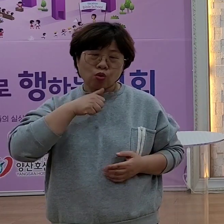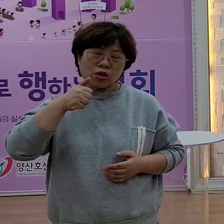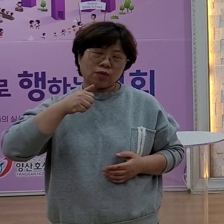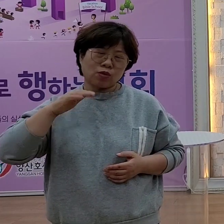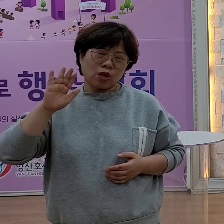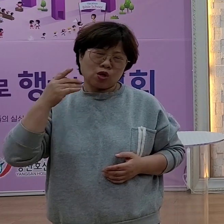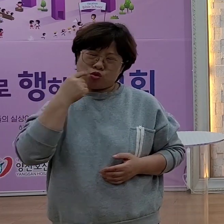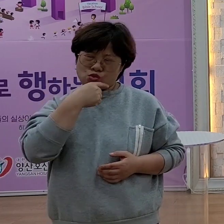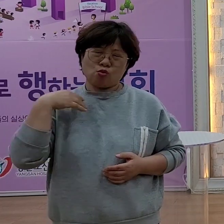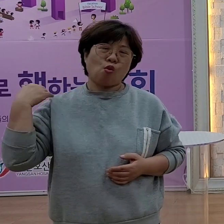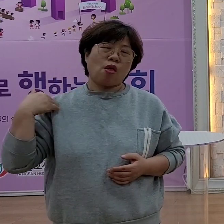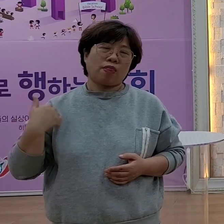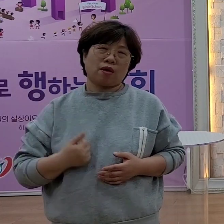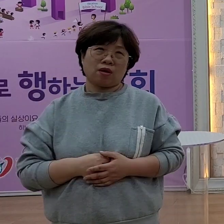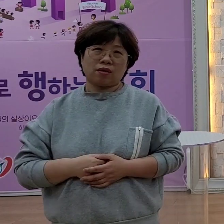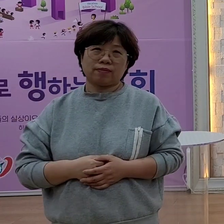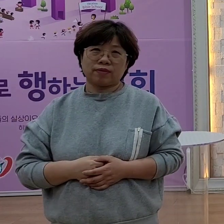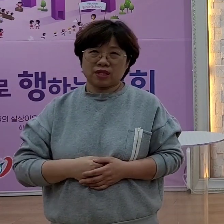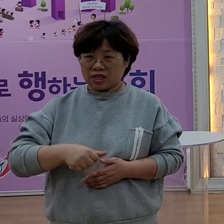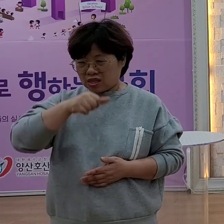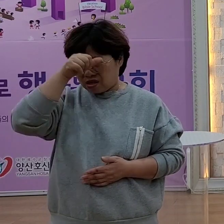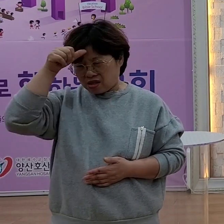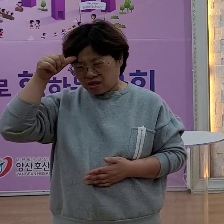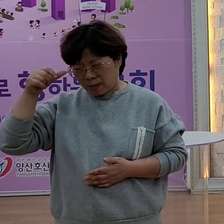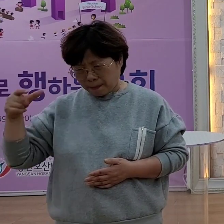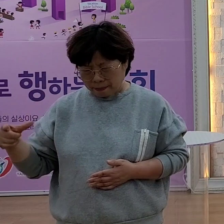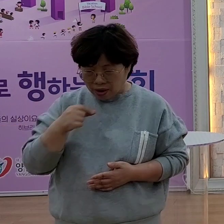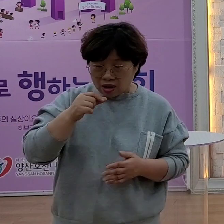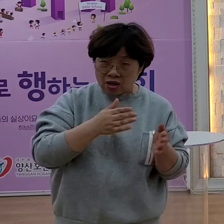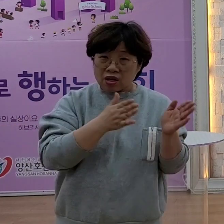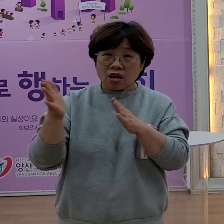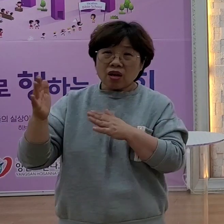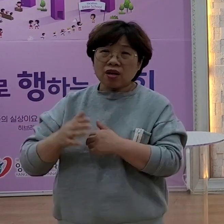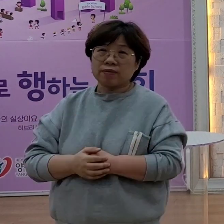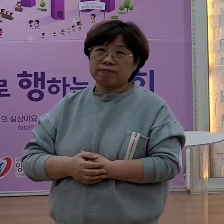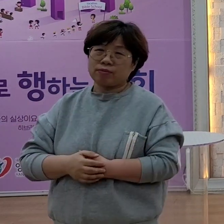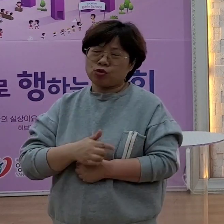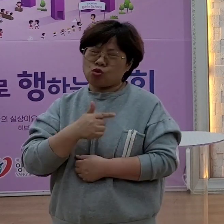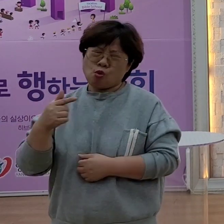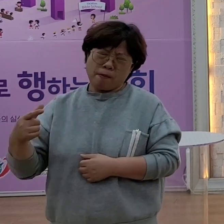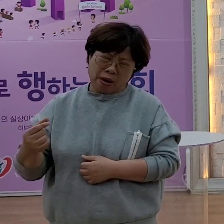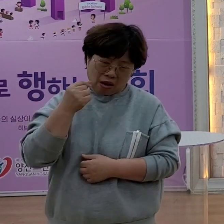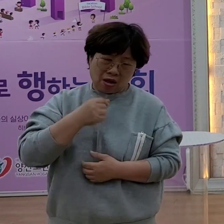참, 인생 정말 빨리 지나가요. 너무 빨라요.